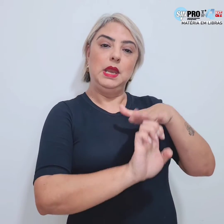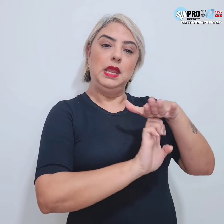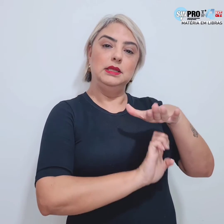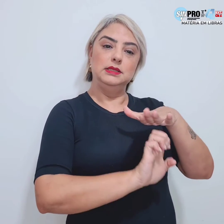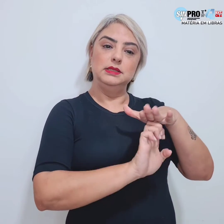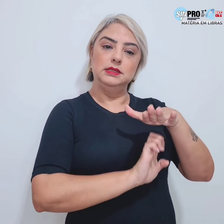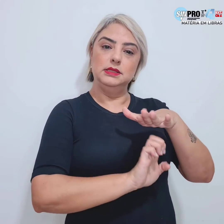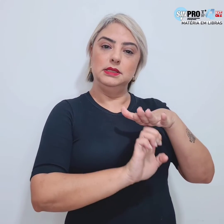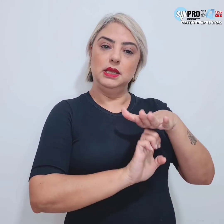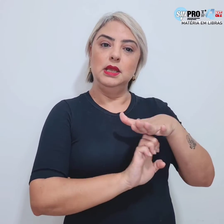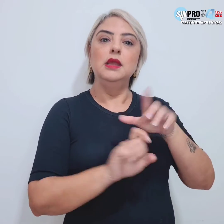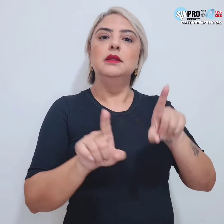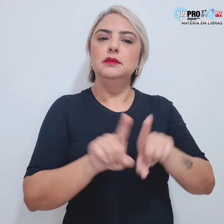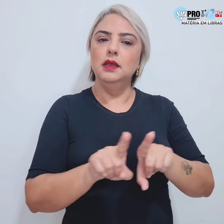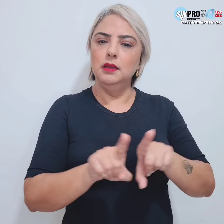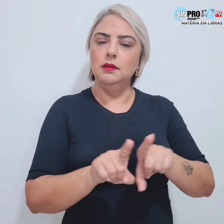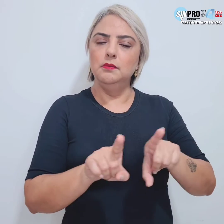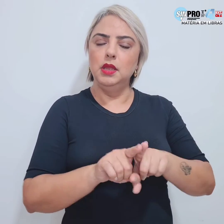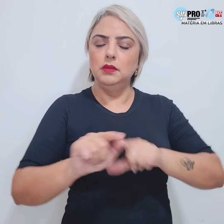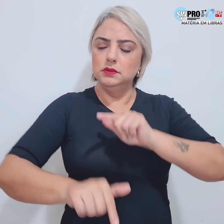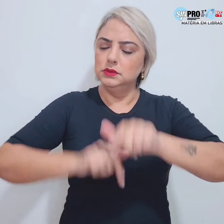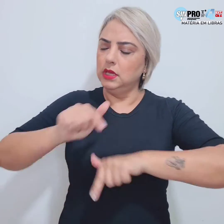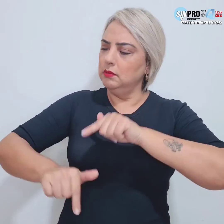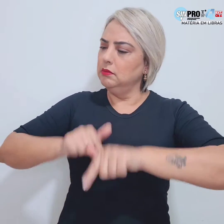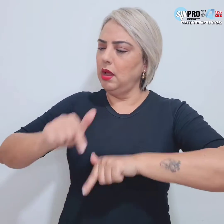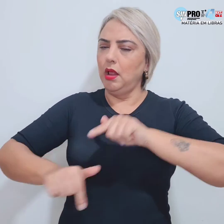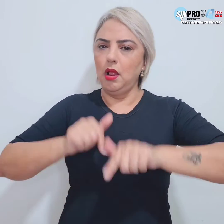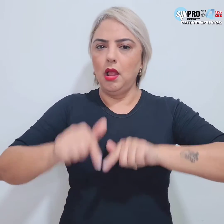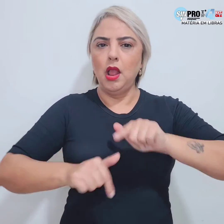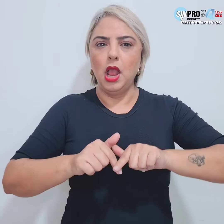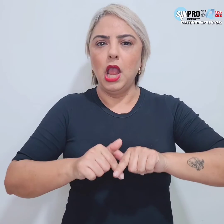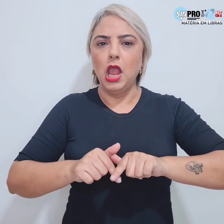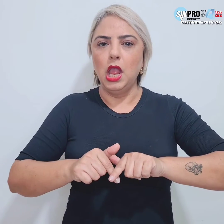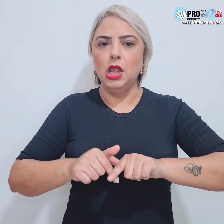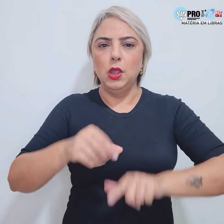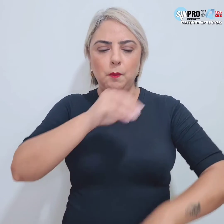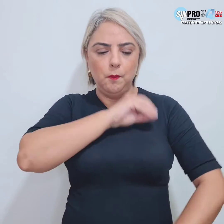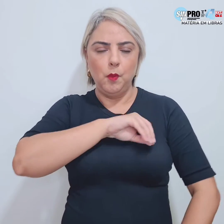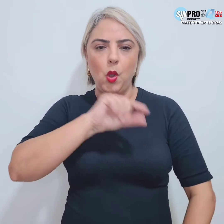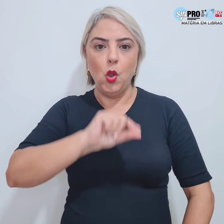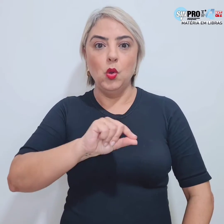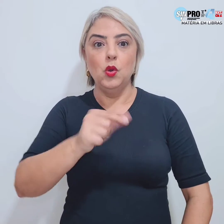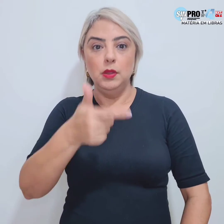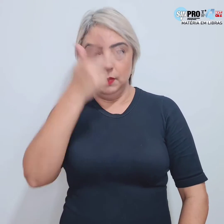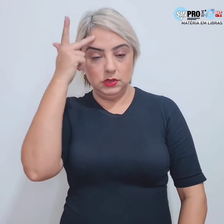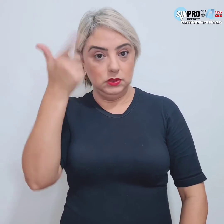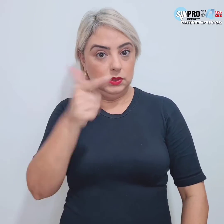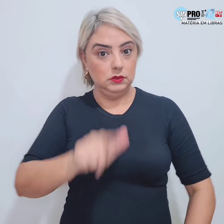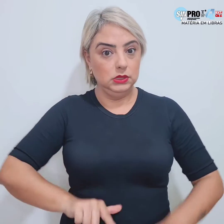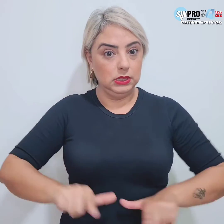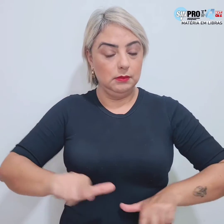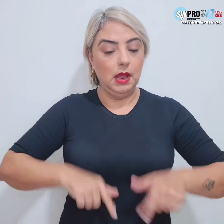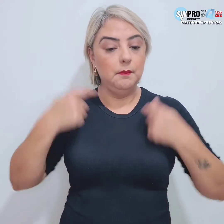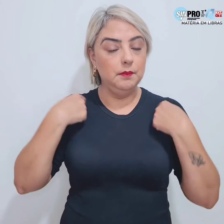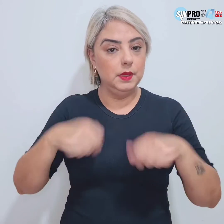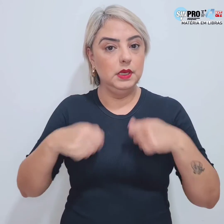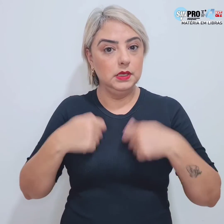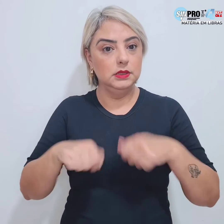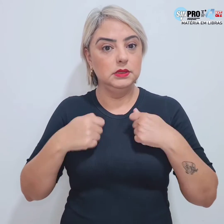assim como os trabalhadores de baixa renda e desempregados, precisa dos recursos